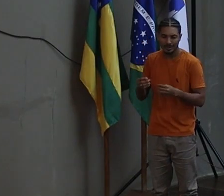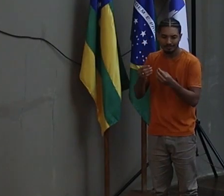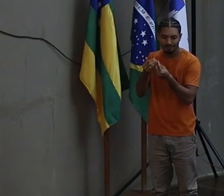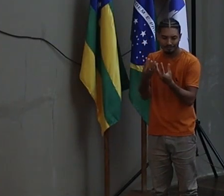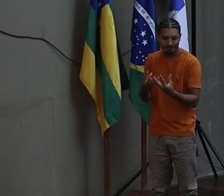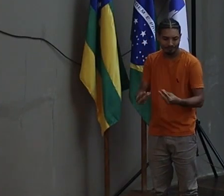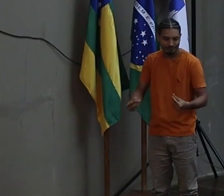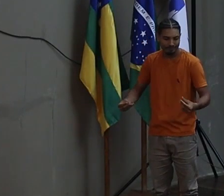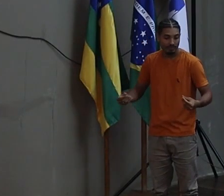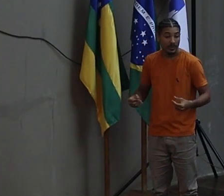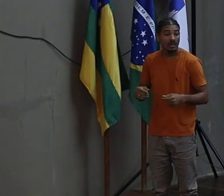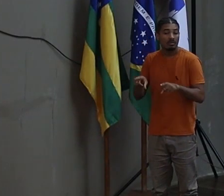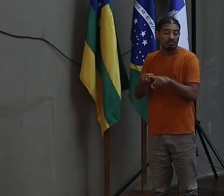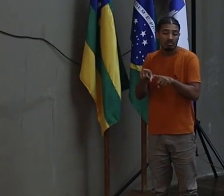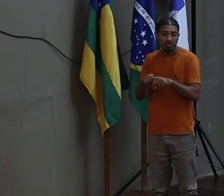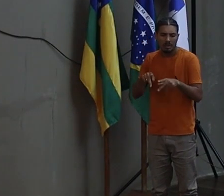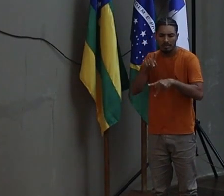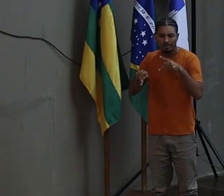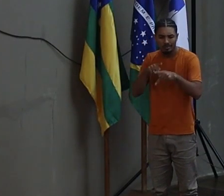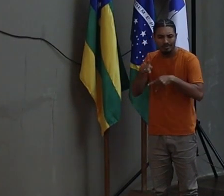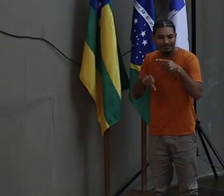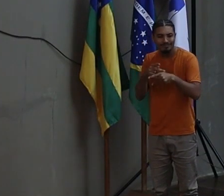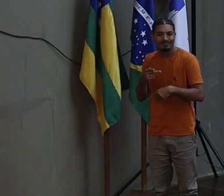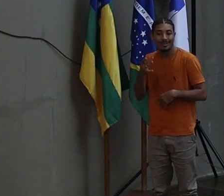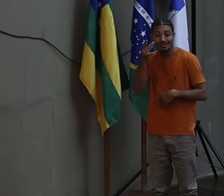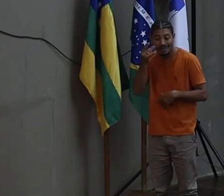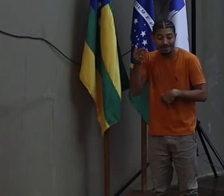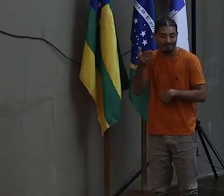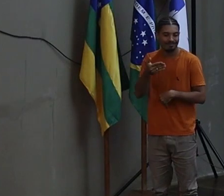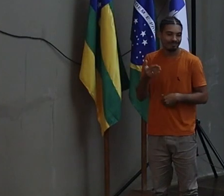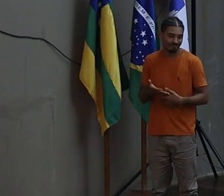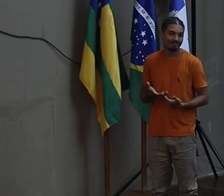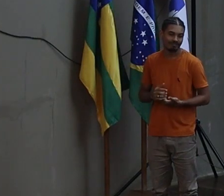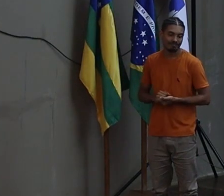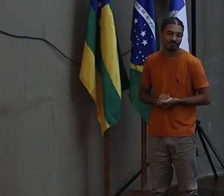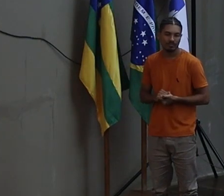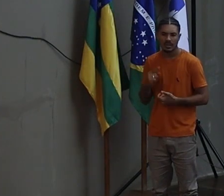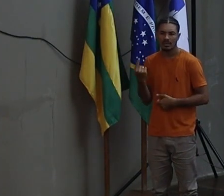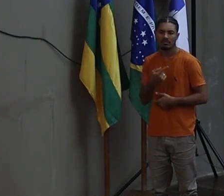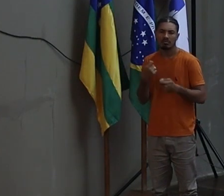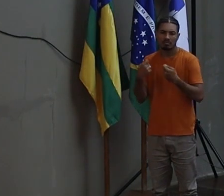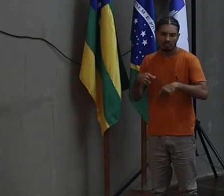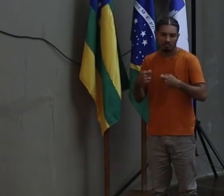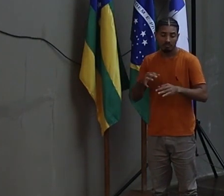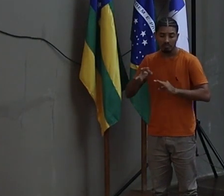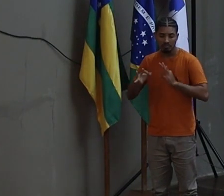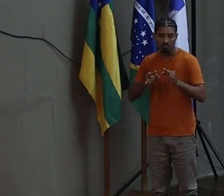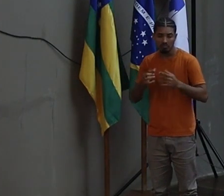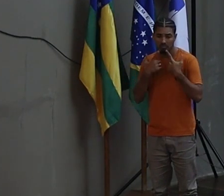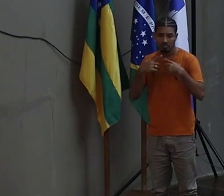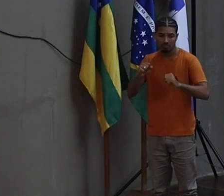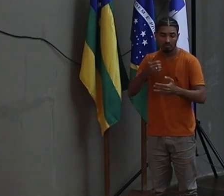a participação popular, que já não era mais levada em conta, não é? Então, nós precisávamos nos organizar também enquanto